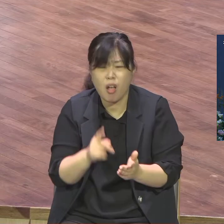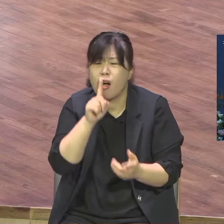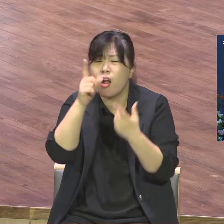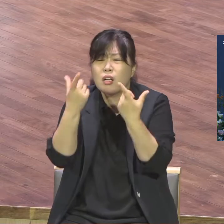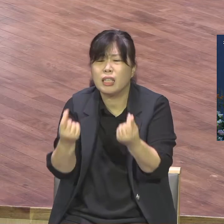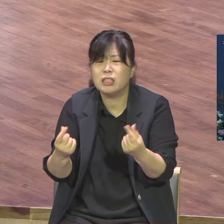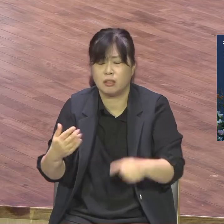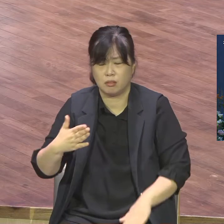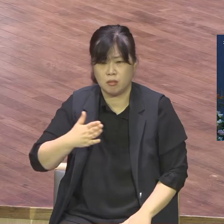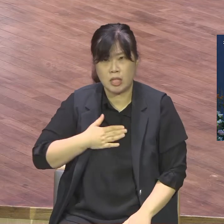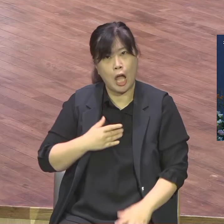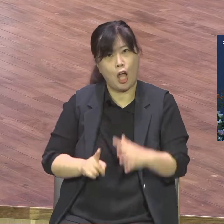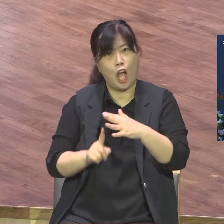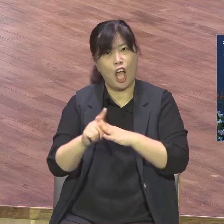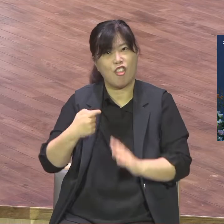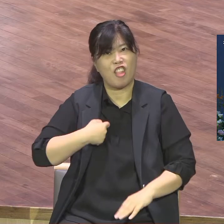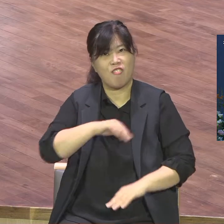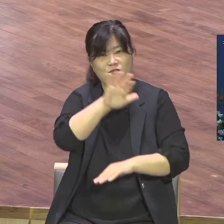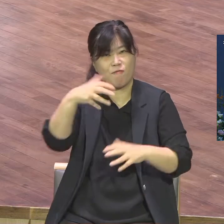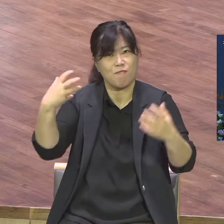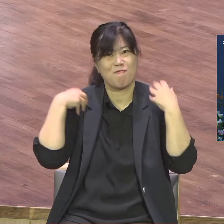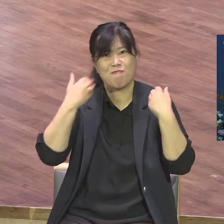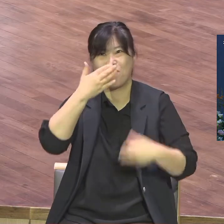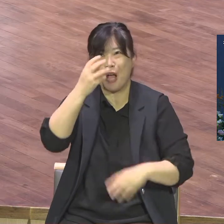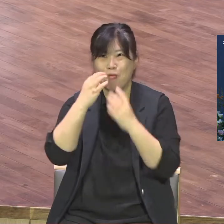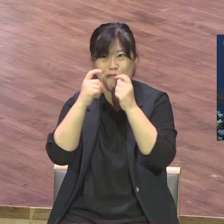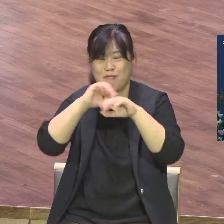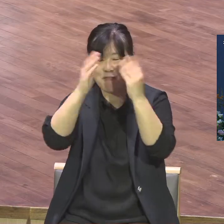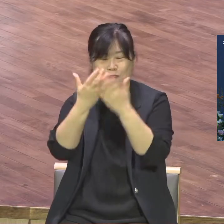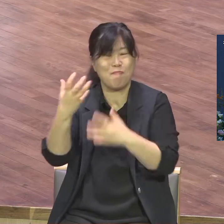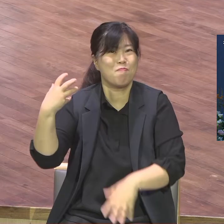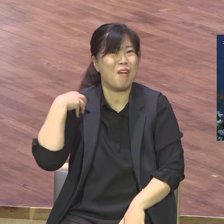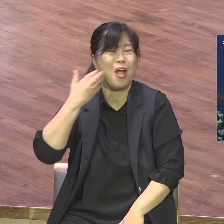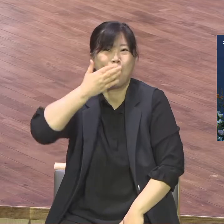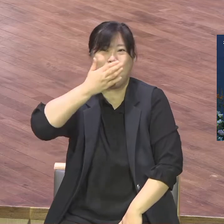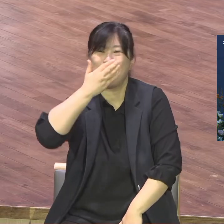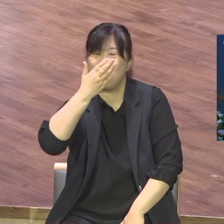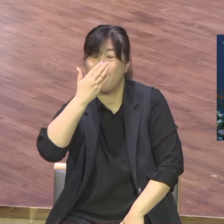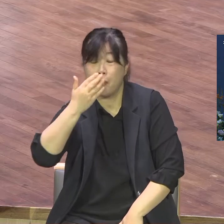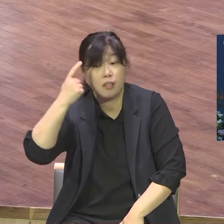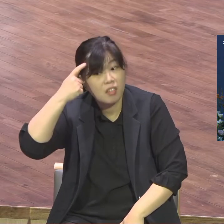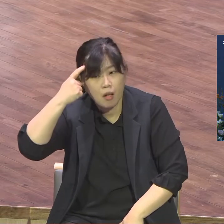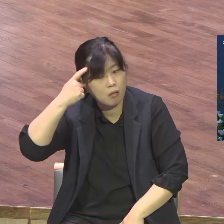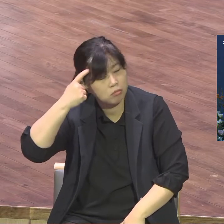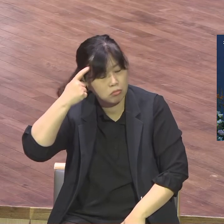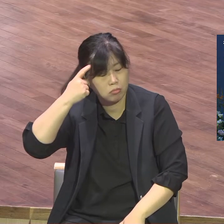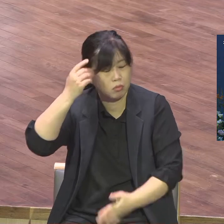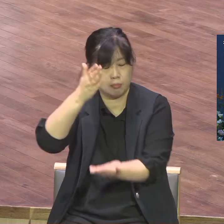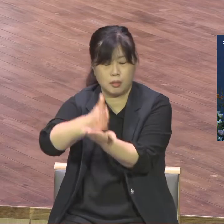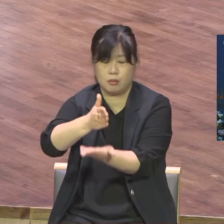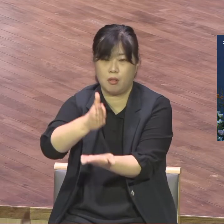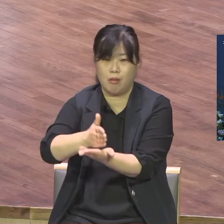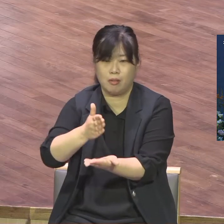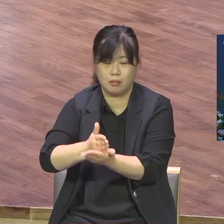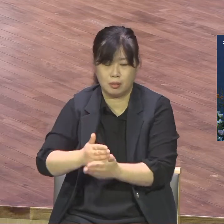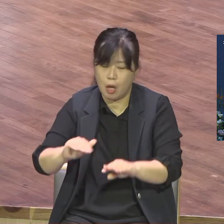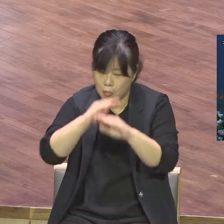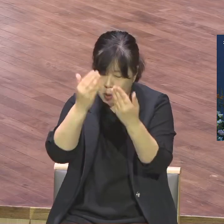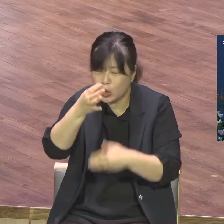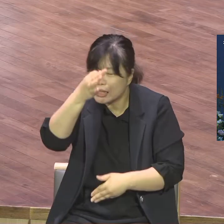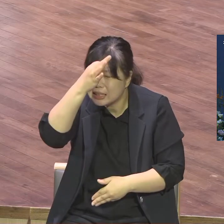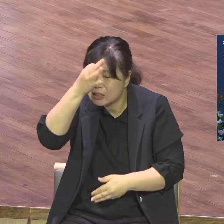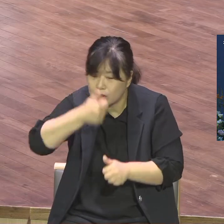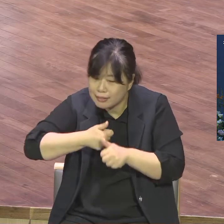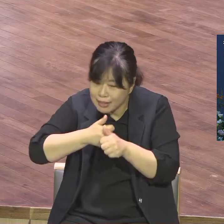겁니다. 서로 주신 달란트 재능 따라서 다 하잖아요. 다 각자가 다 그렇게 하잖아요. 제가